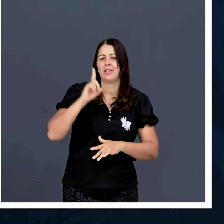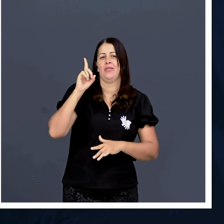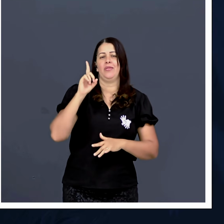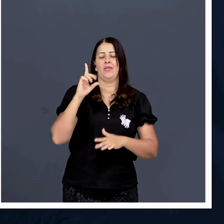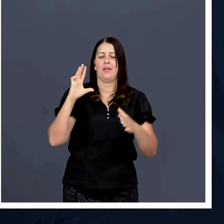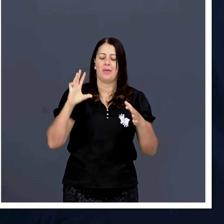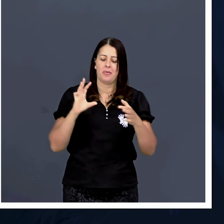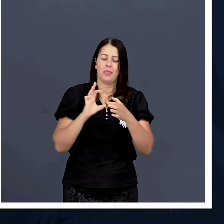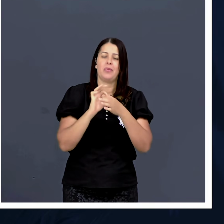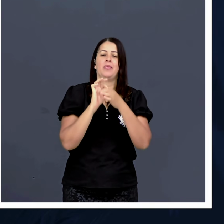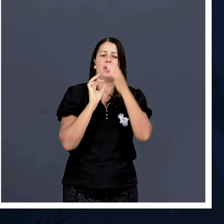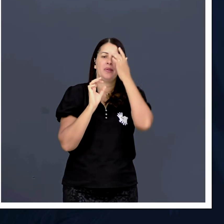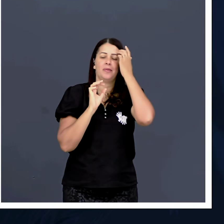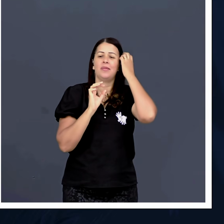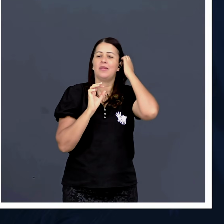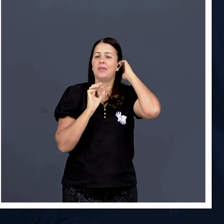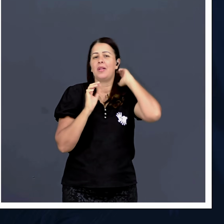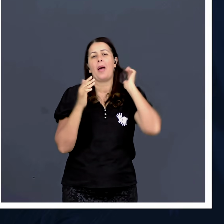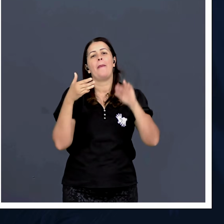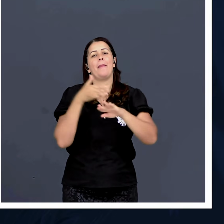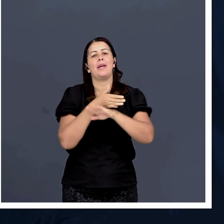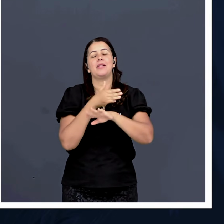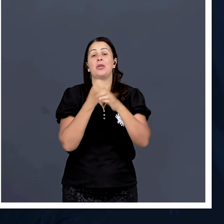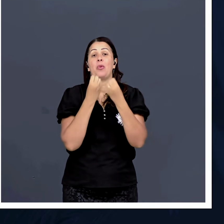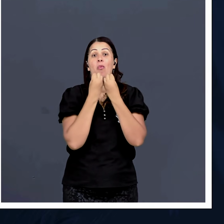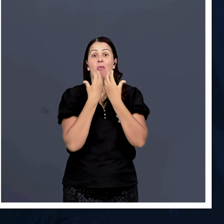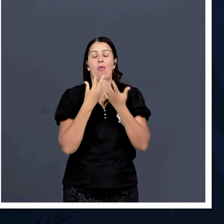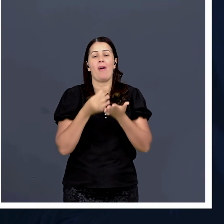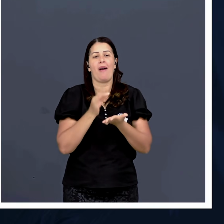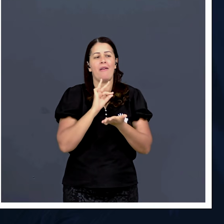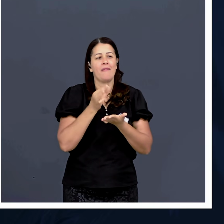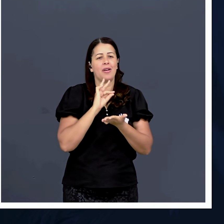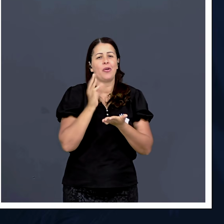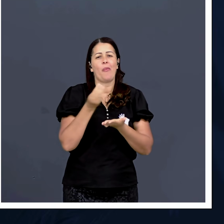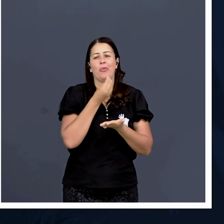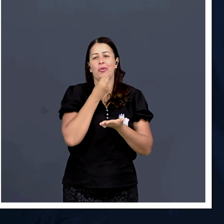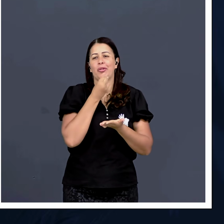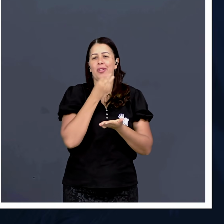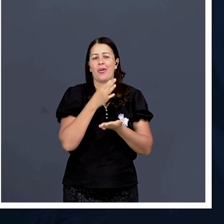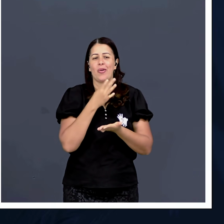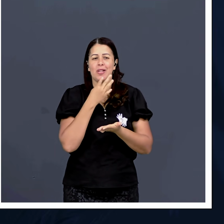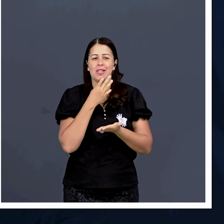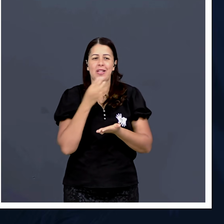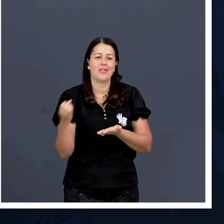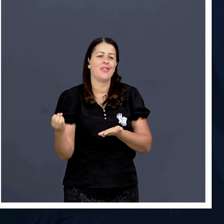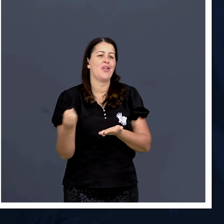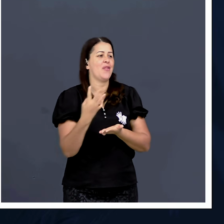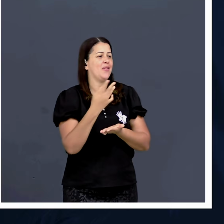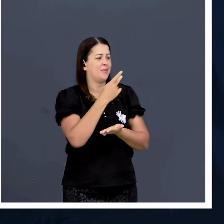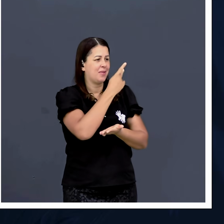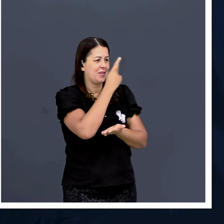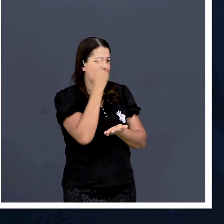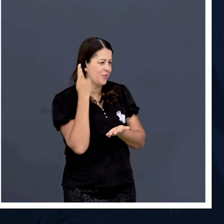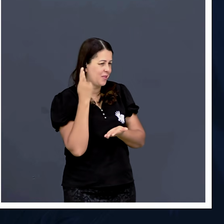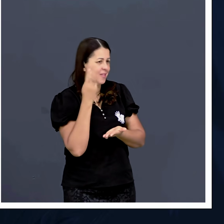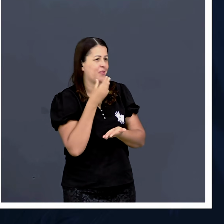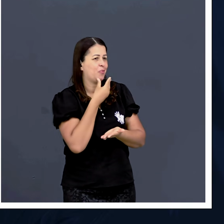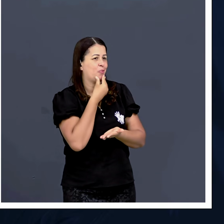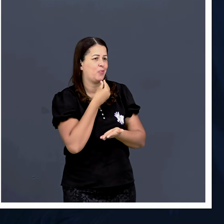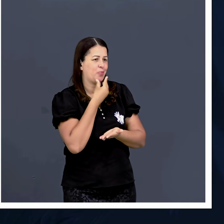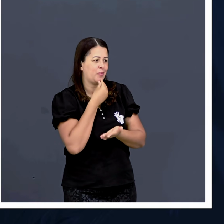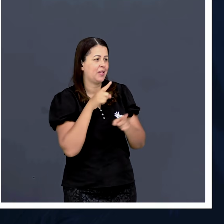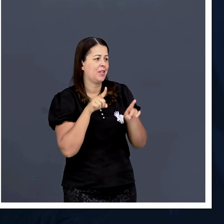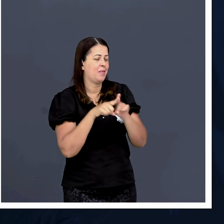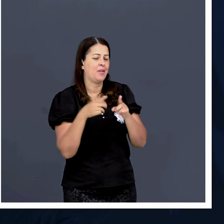de comunhão. A gente participa de um belo café, a gente tem a oportunidade de conhecer novas pessoas, novos homens, e a